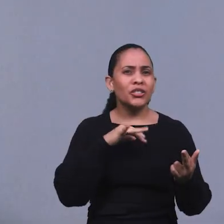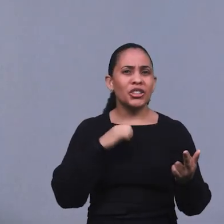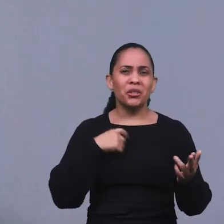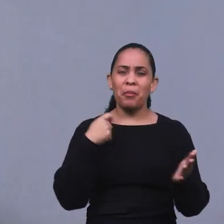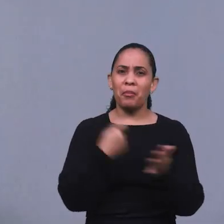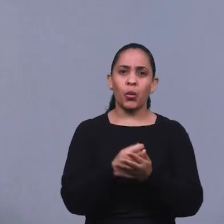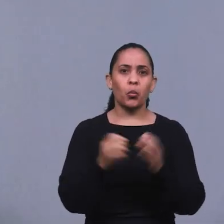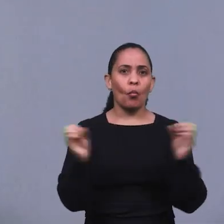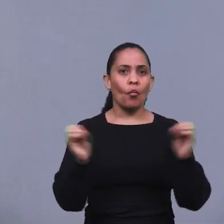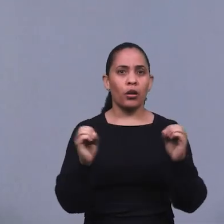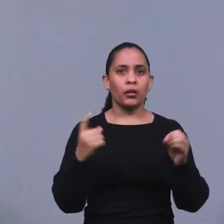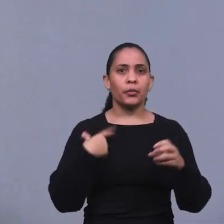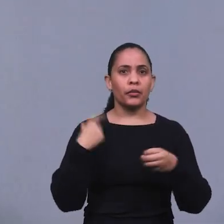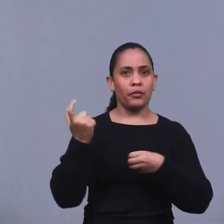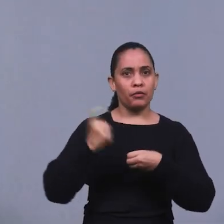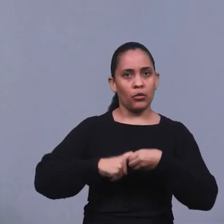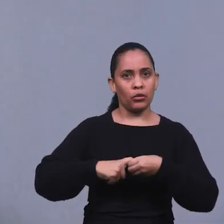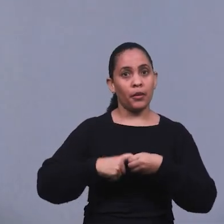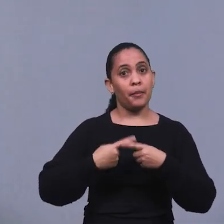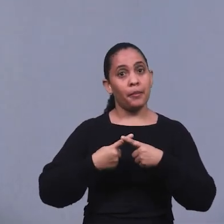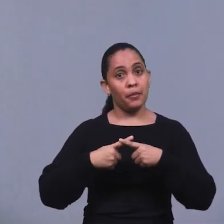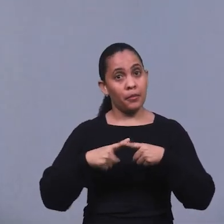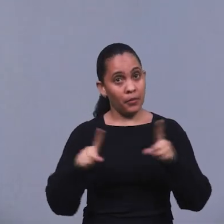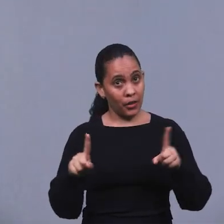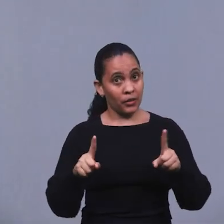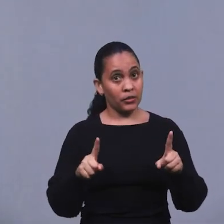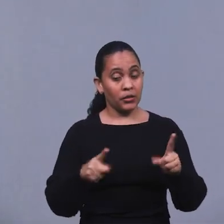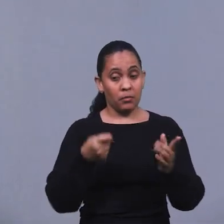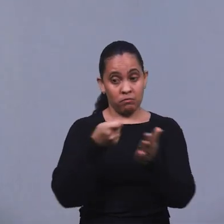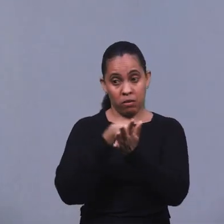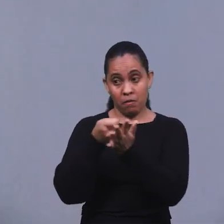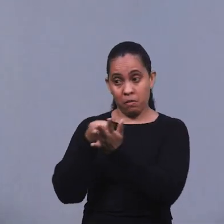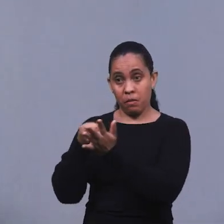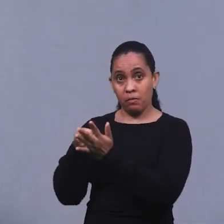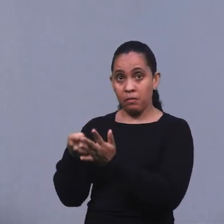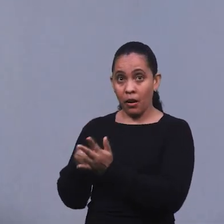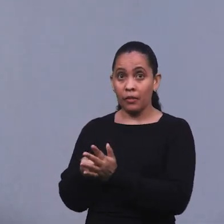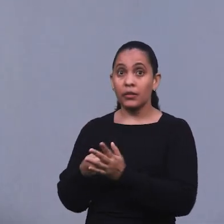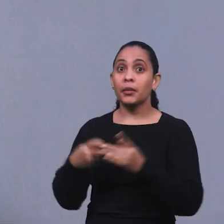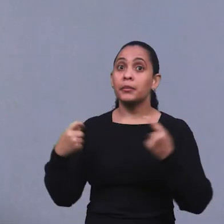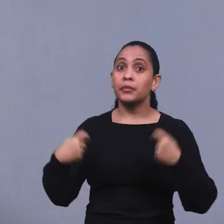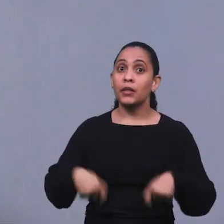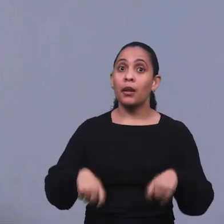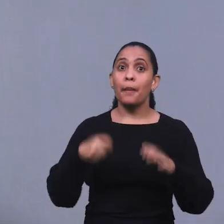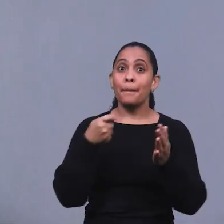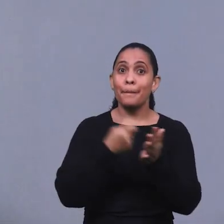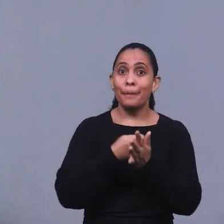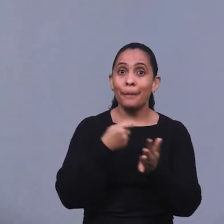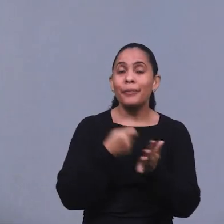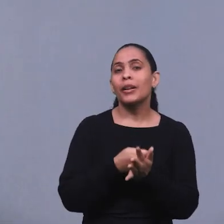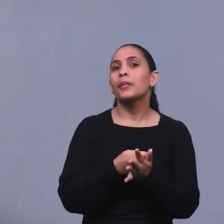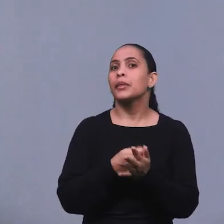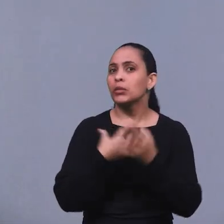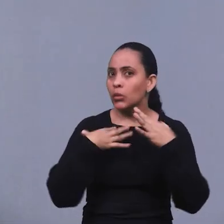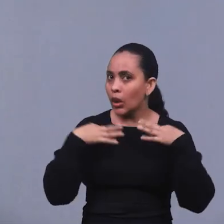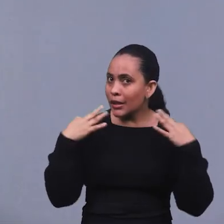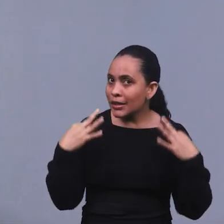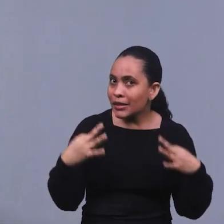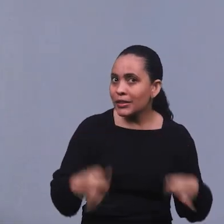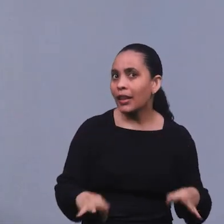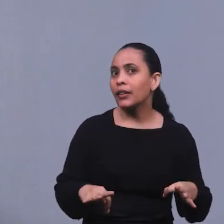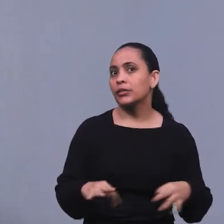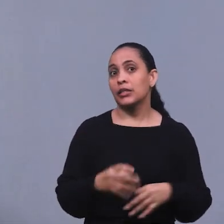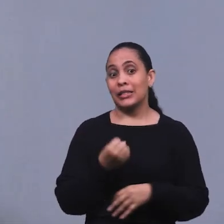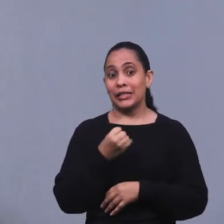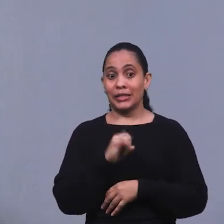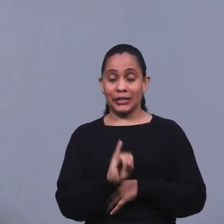para de pagar, de repente depois volta, só que para manter a condição de segurado, você tem que estar com suas contribuições pagas em dia, Não tem que pode pagar tudo haver